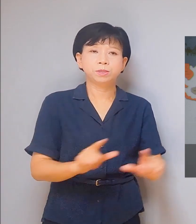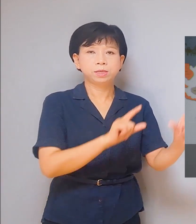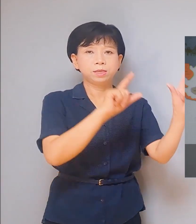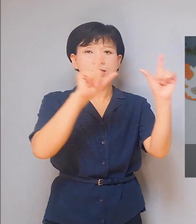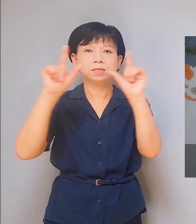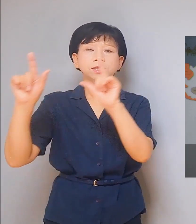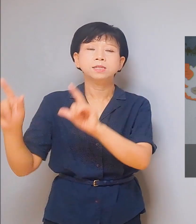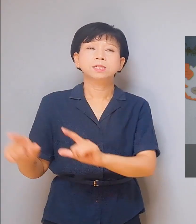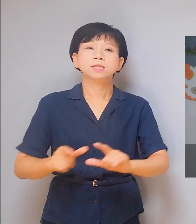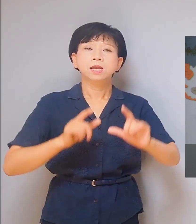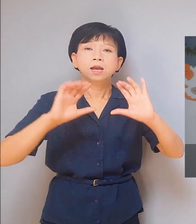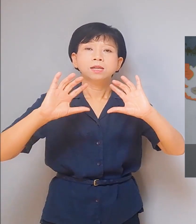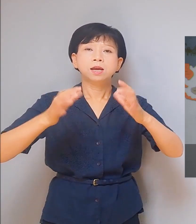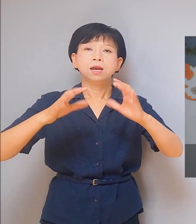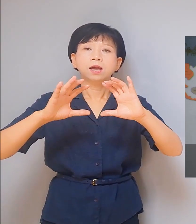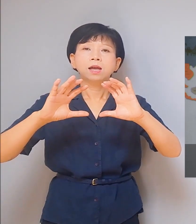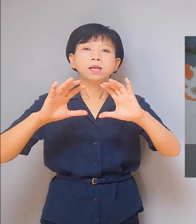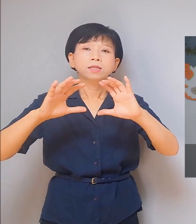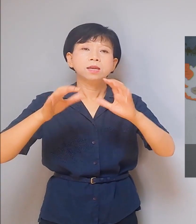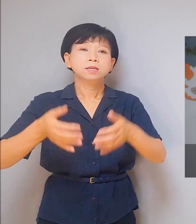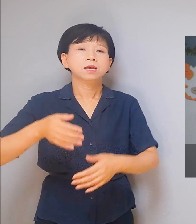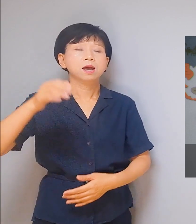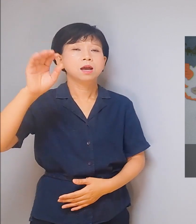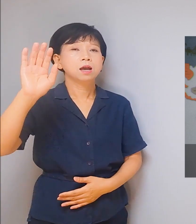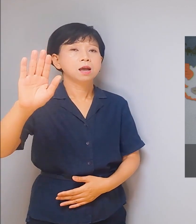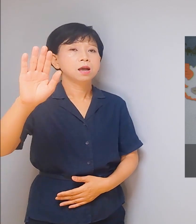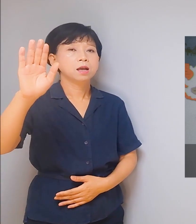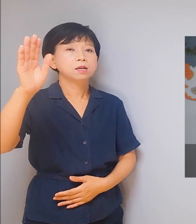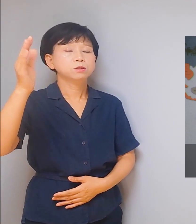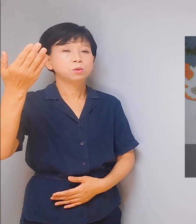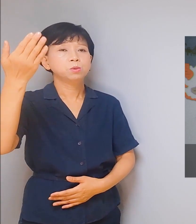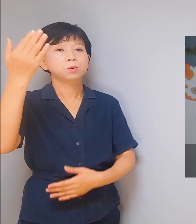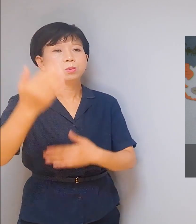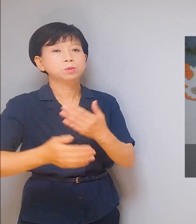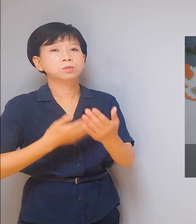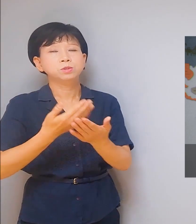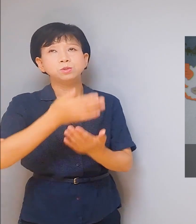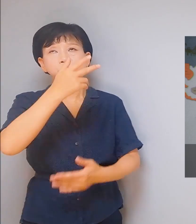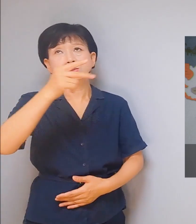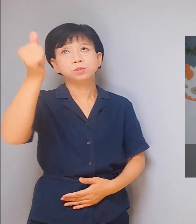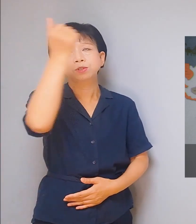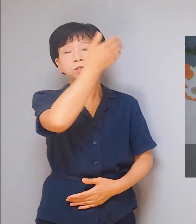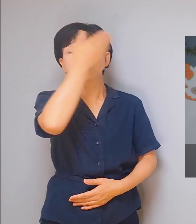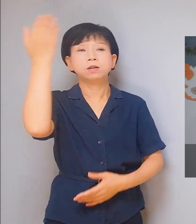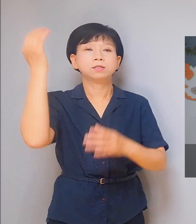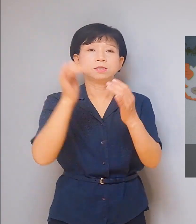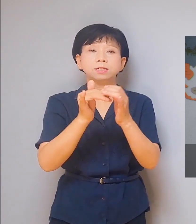구석구석 누비는 나라 되게 하. 주의